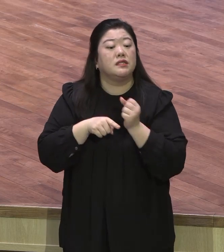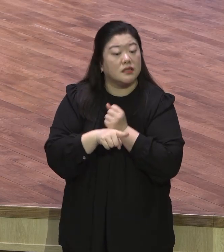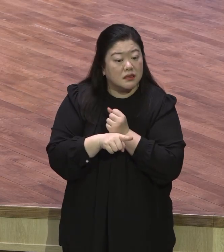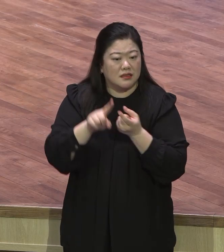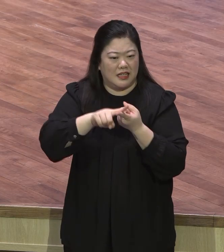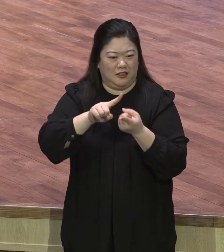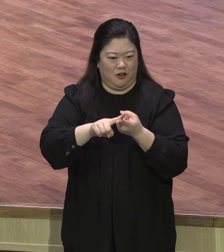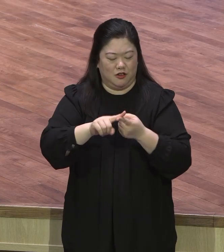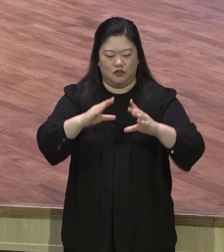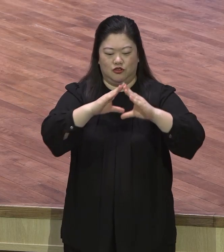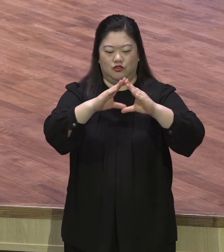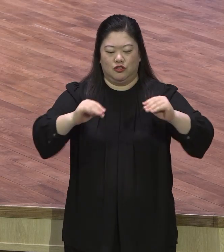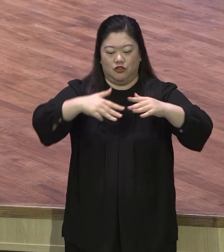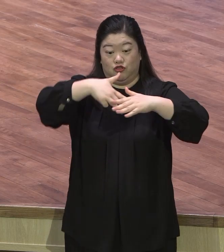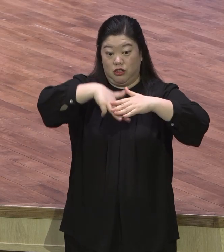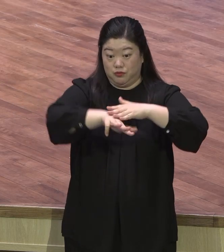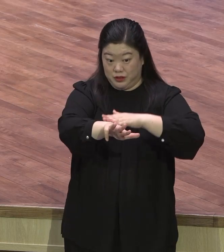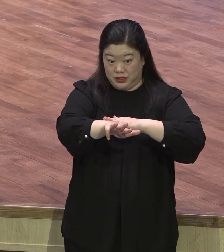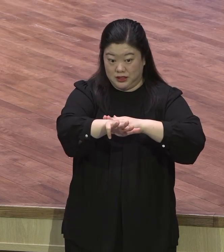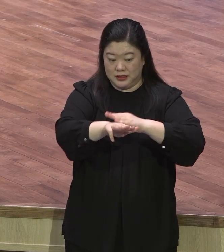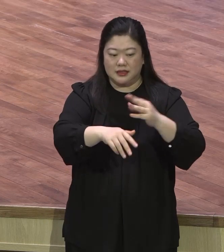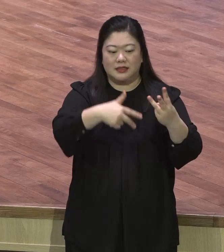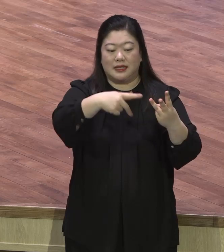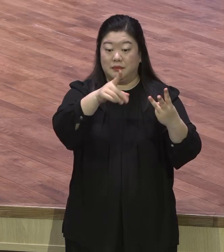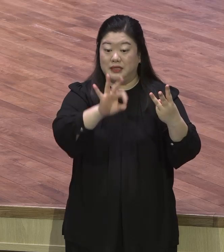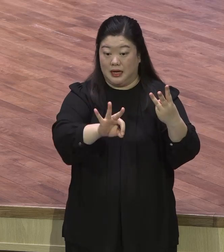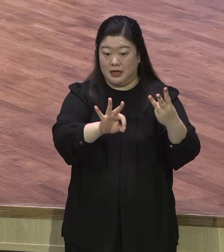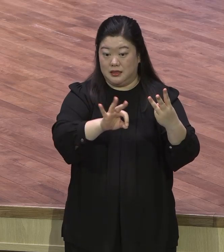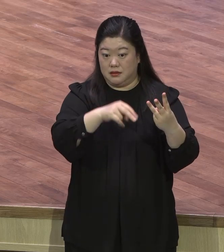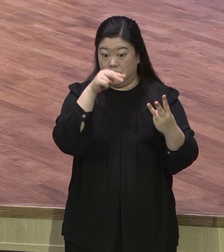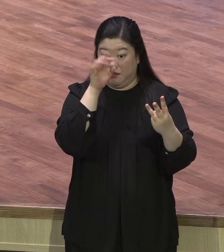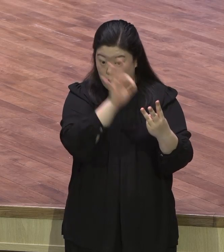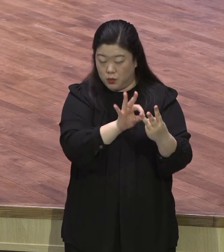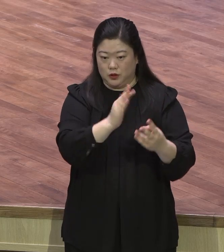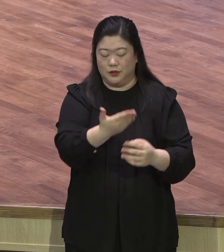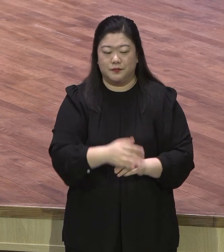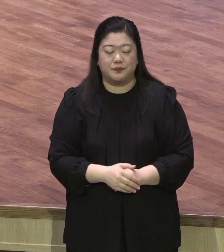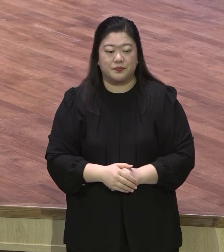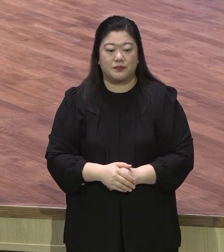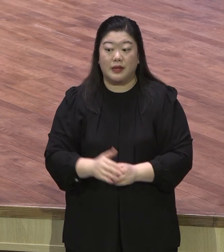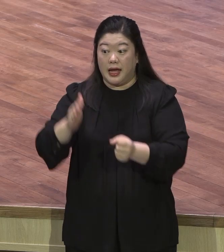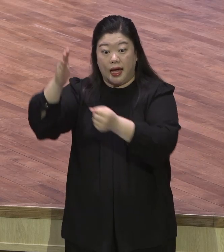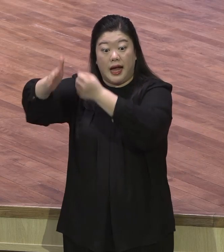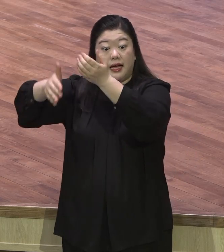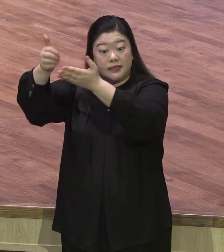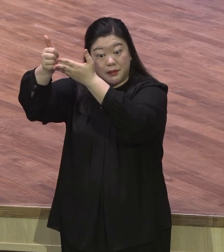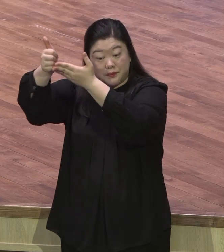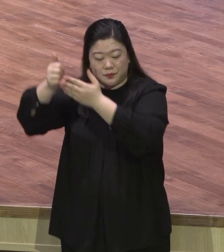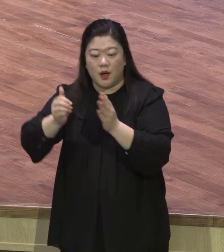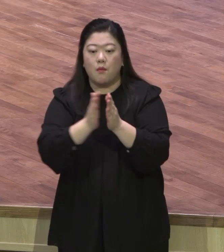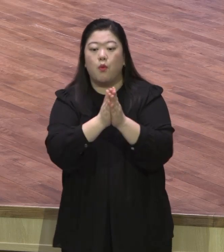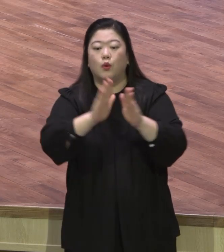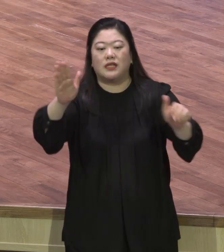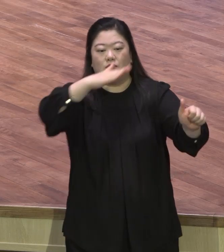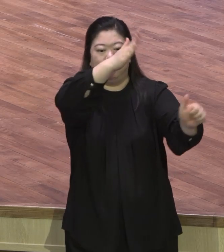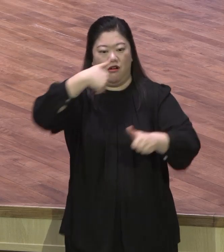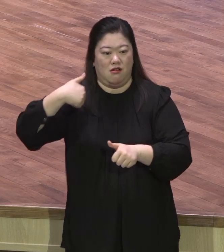추르기 3장 14절 15절에 보면 잘 나와 있어요. 여기 보면 하나님께서 모세를 부르시는 장면이 나옵니다.